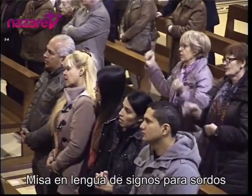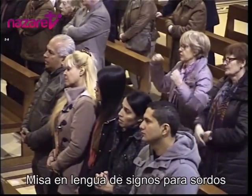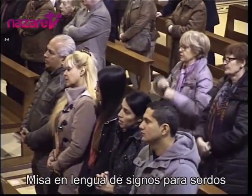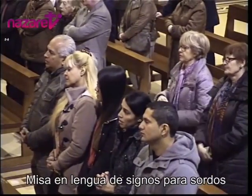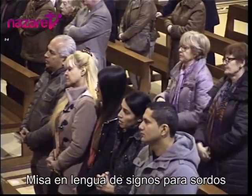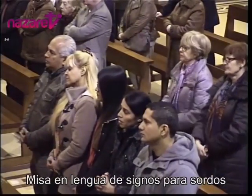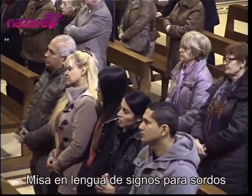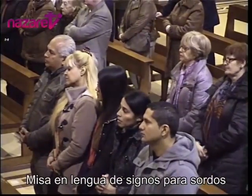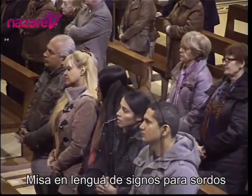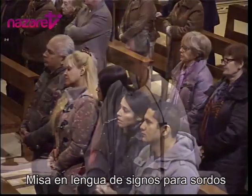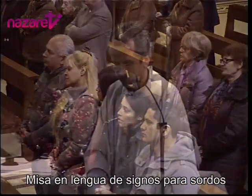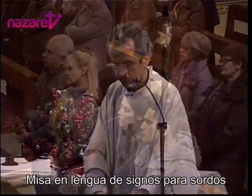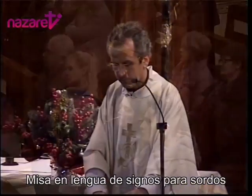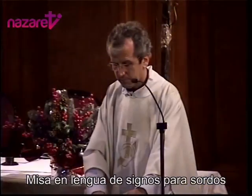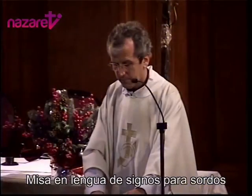eterna. Amén.